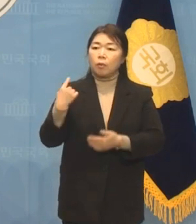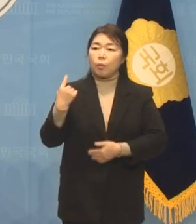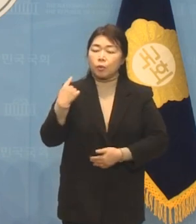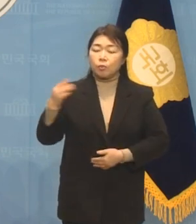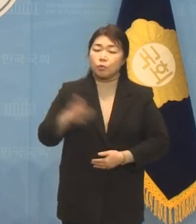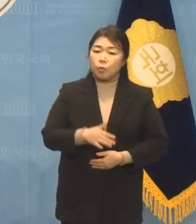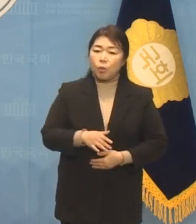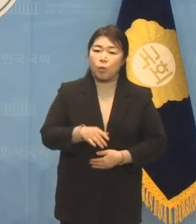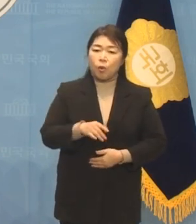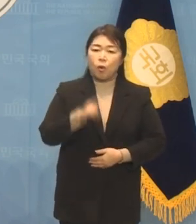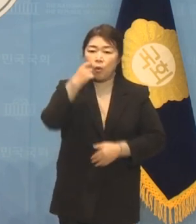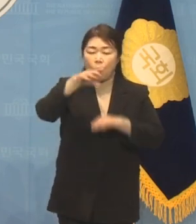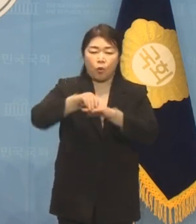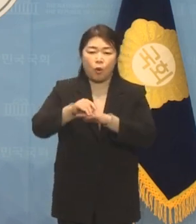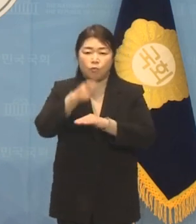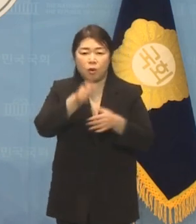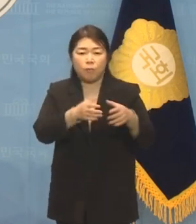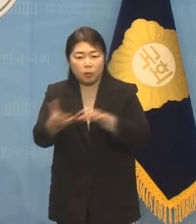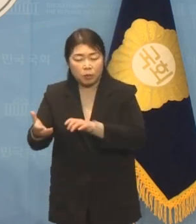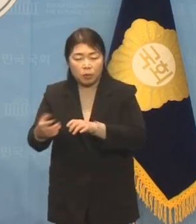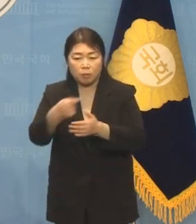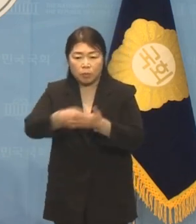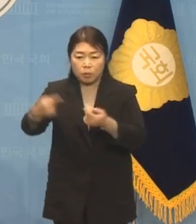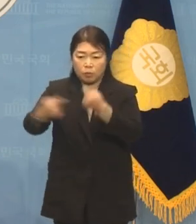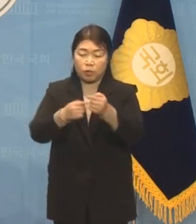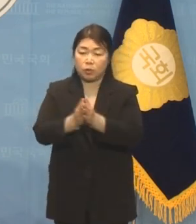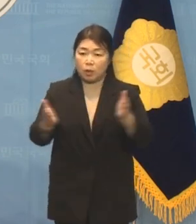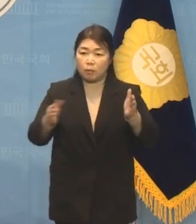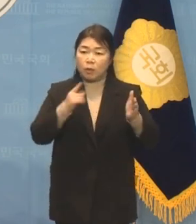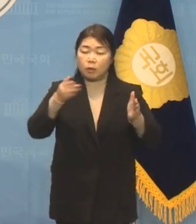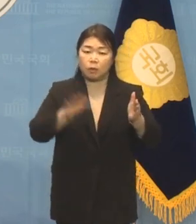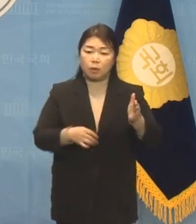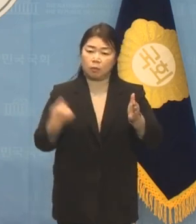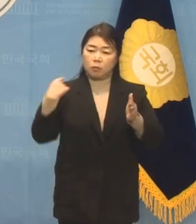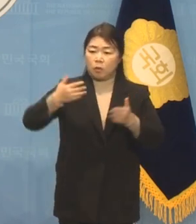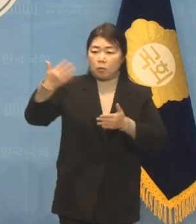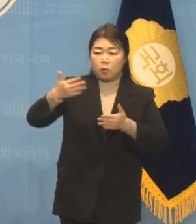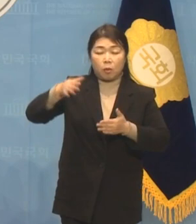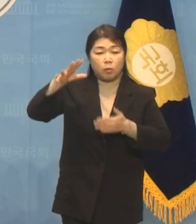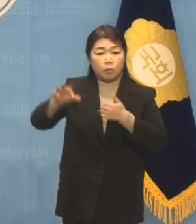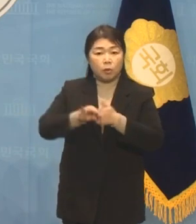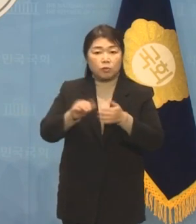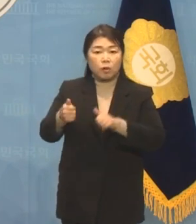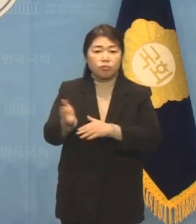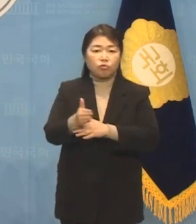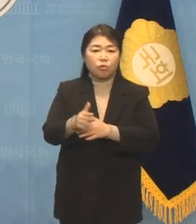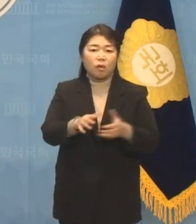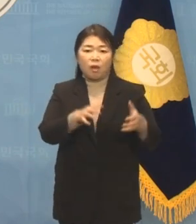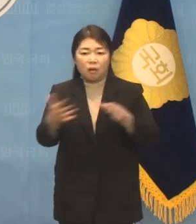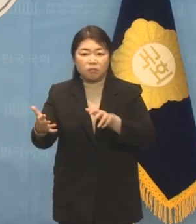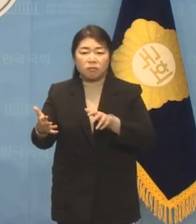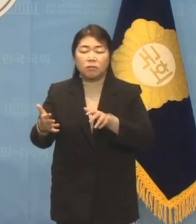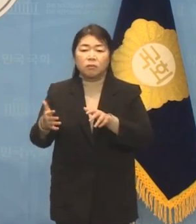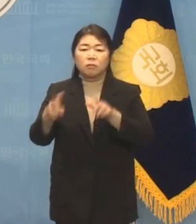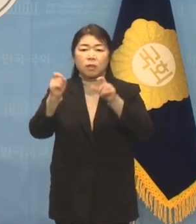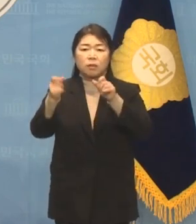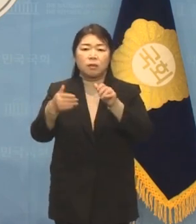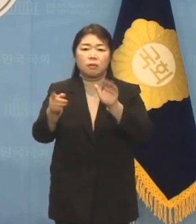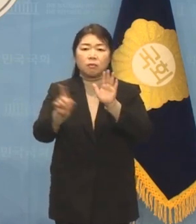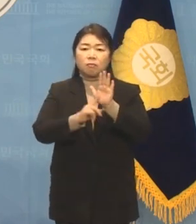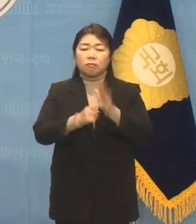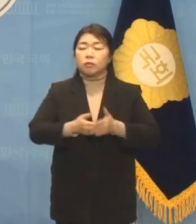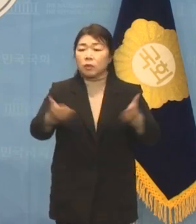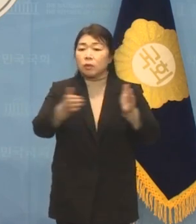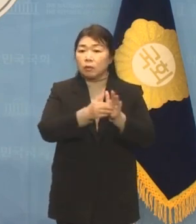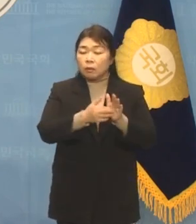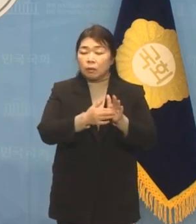방류로 인한 피해 접수도 시작했다고 말하자 뒷화면에는 죽은 물고기 떼 사진이